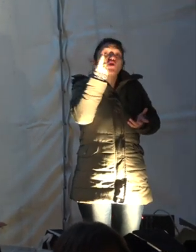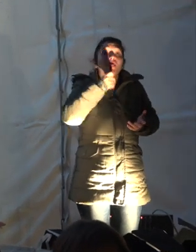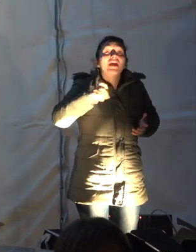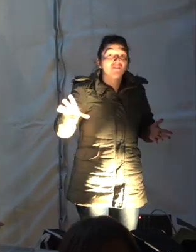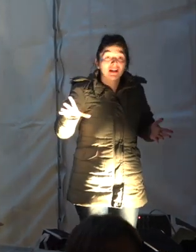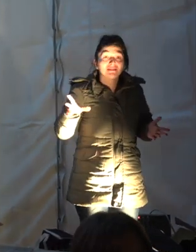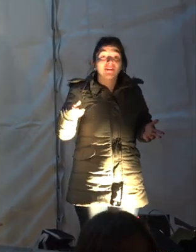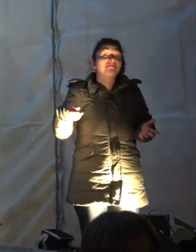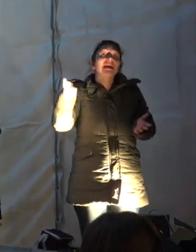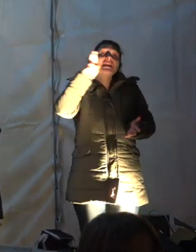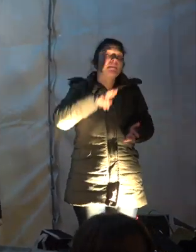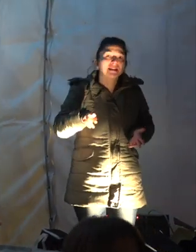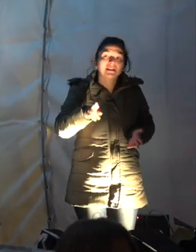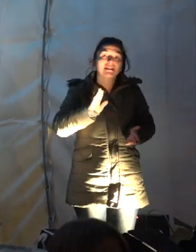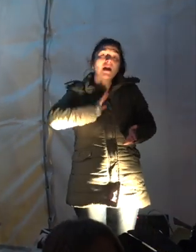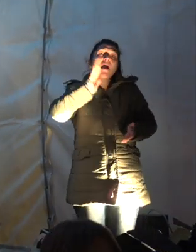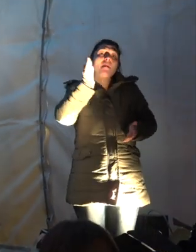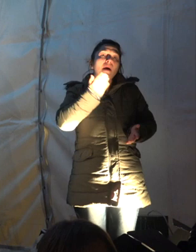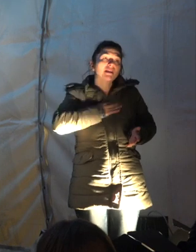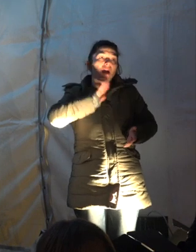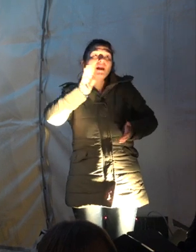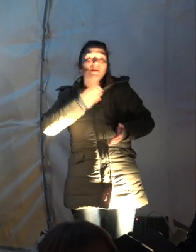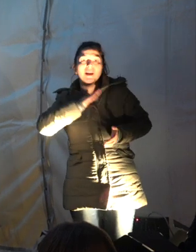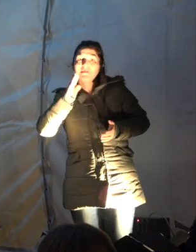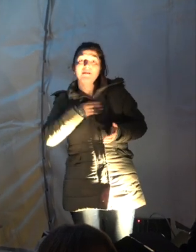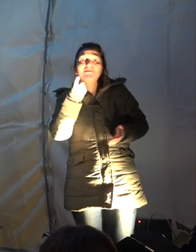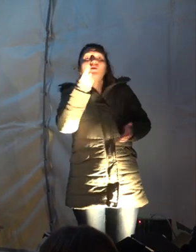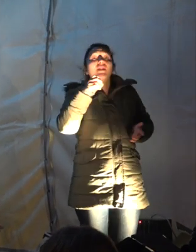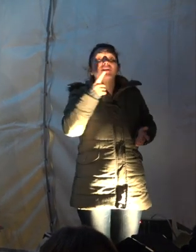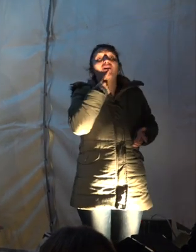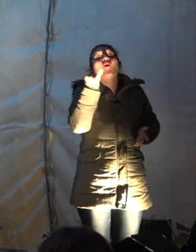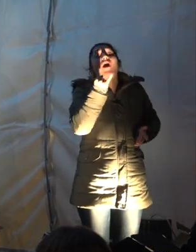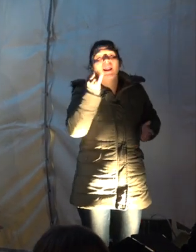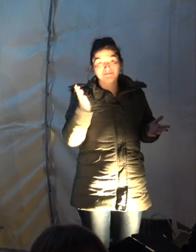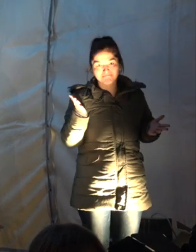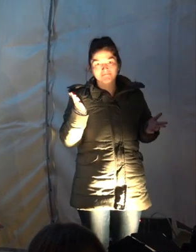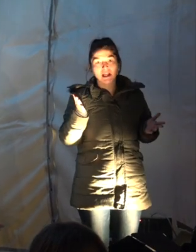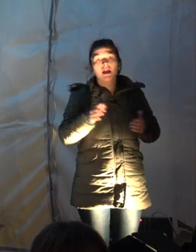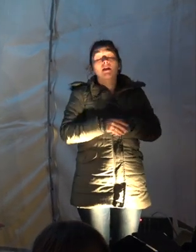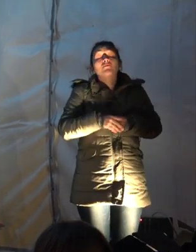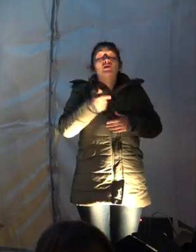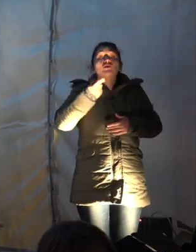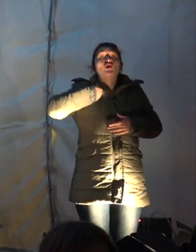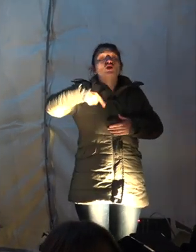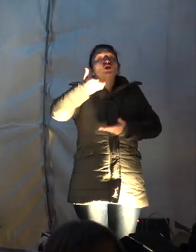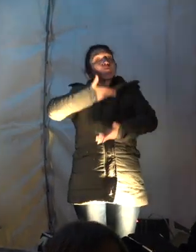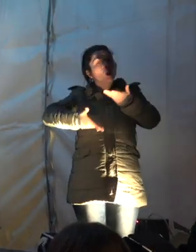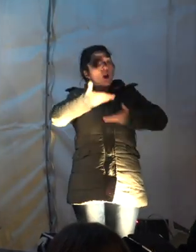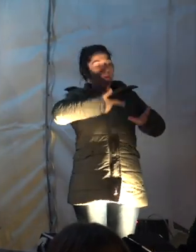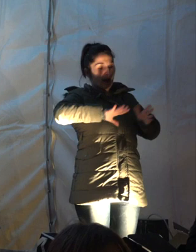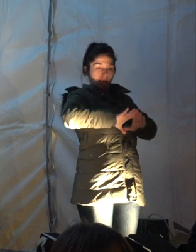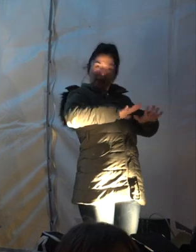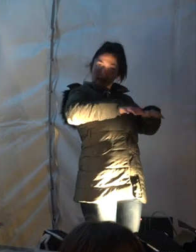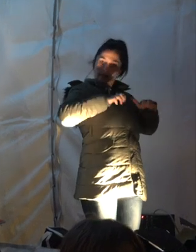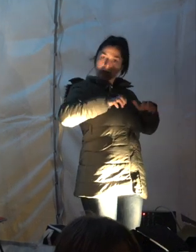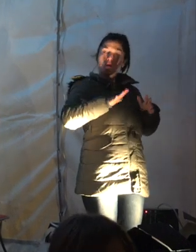tuviera que repetirse mañana por el camino que vamos. Hemos querido colaborar desde el escenario como espejo social